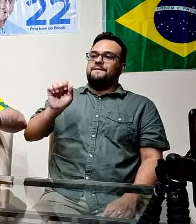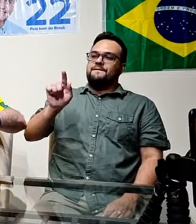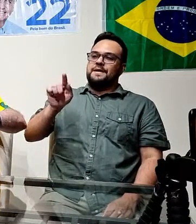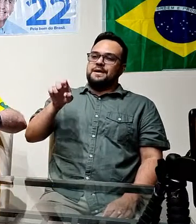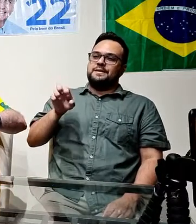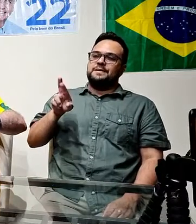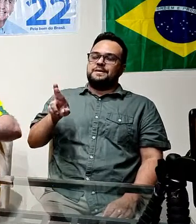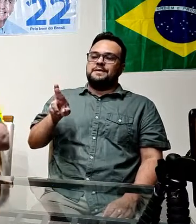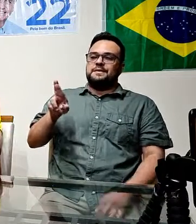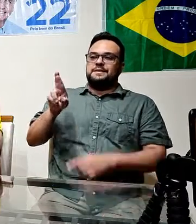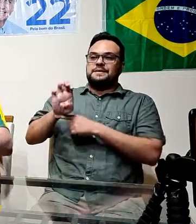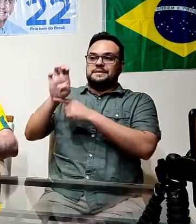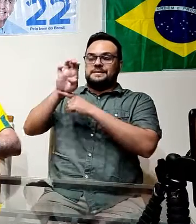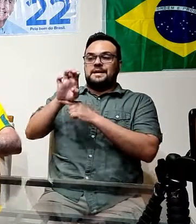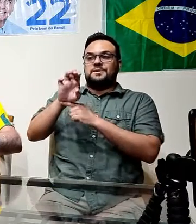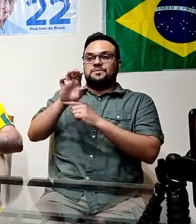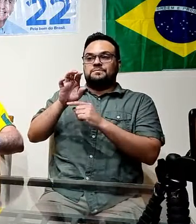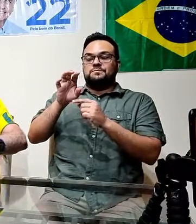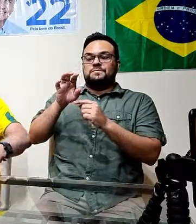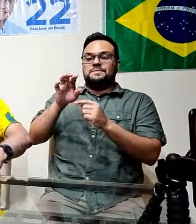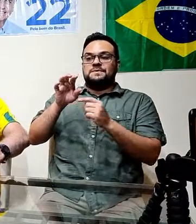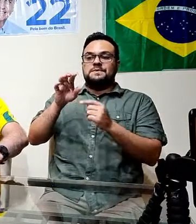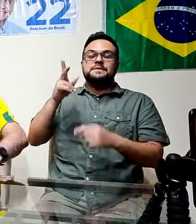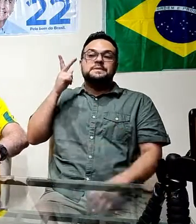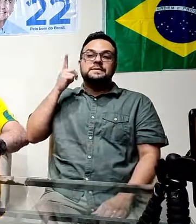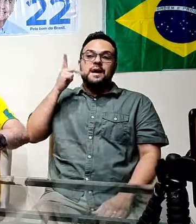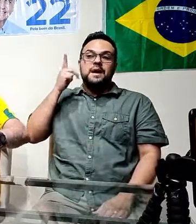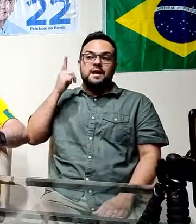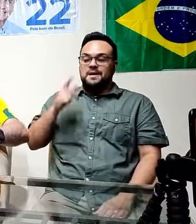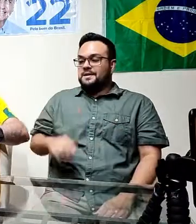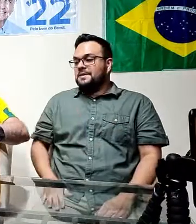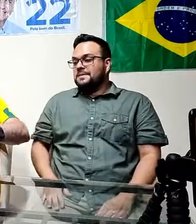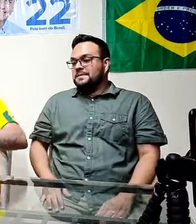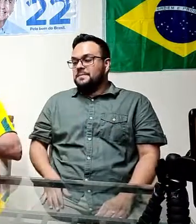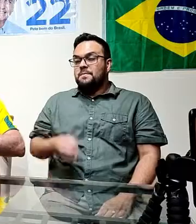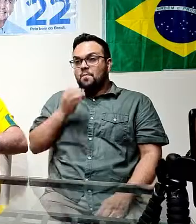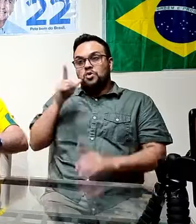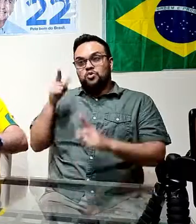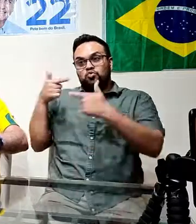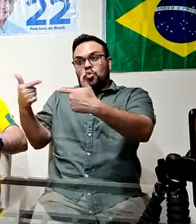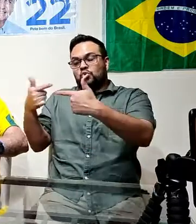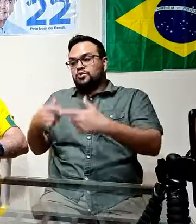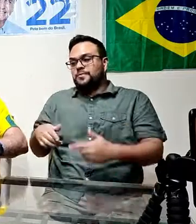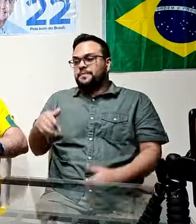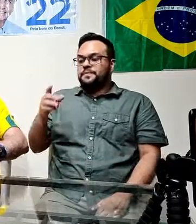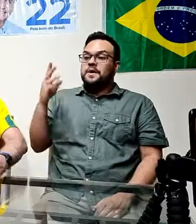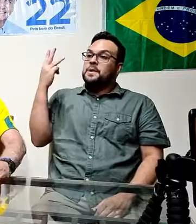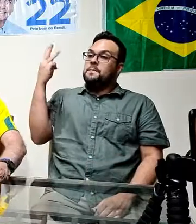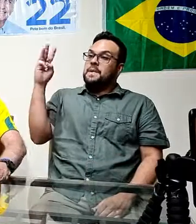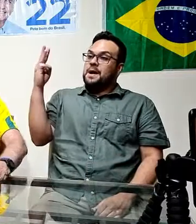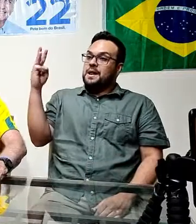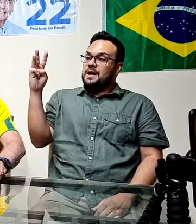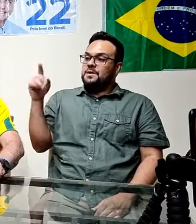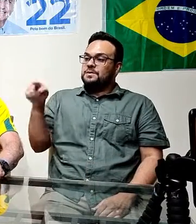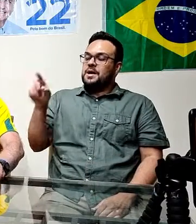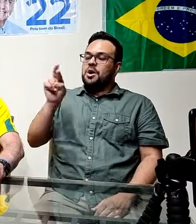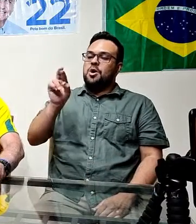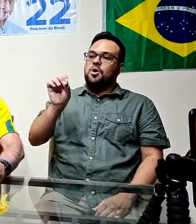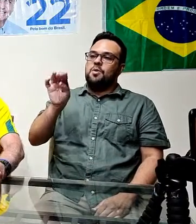pelo estado do Ceará. Boa sorte aí, Wagner. Pelo Maranhão, temos aqui o Roberto